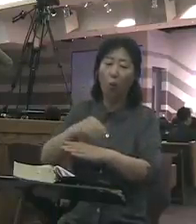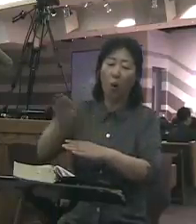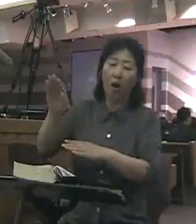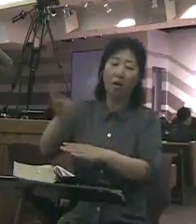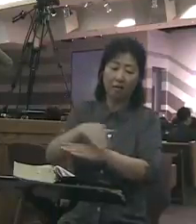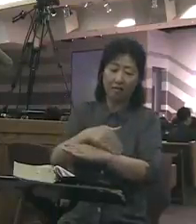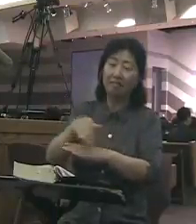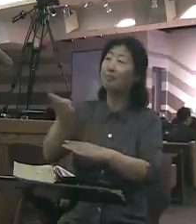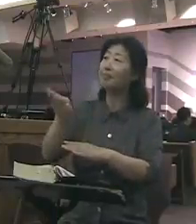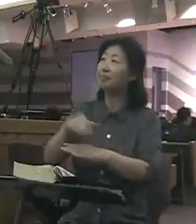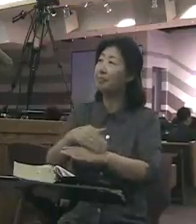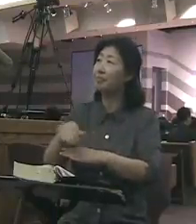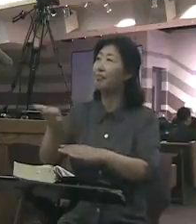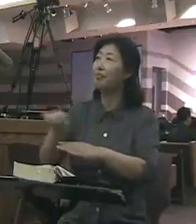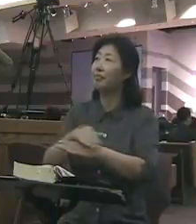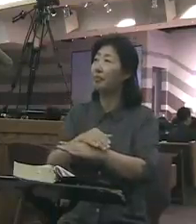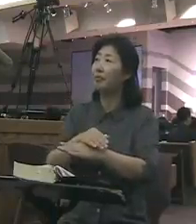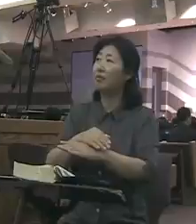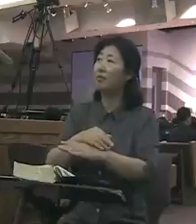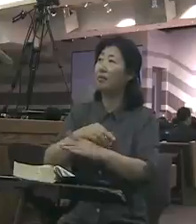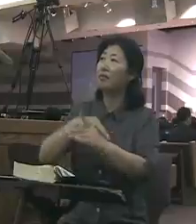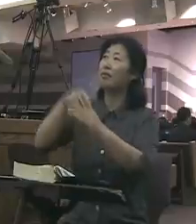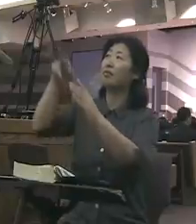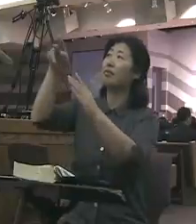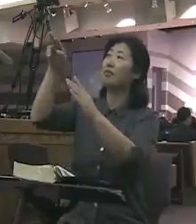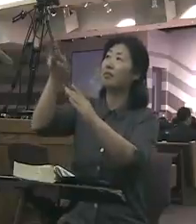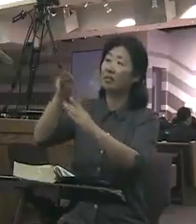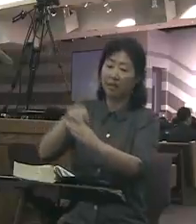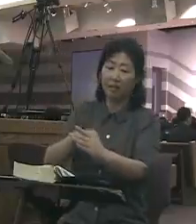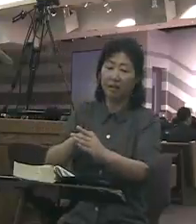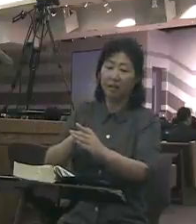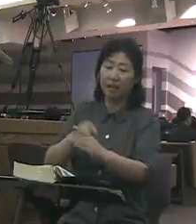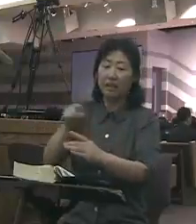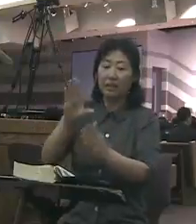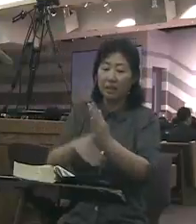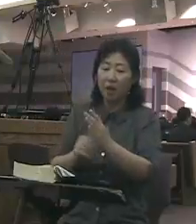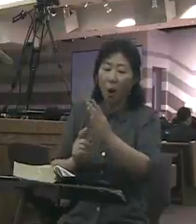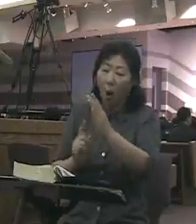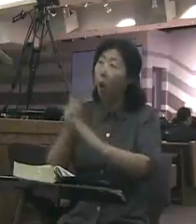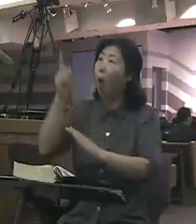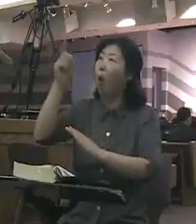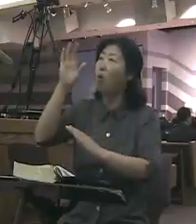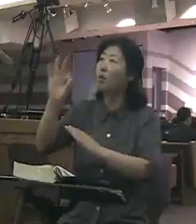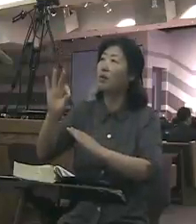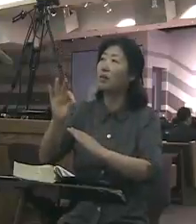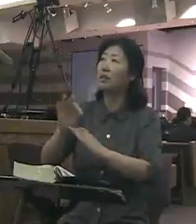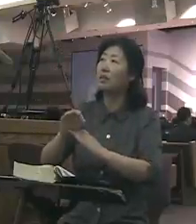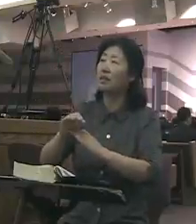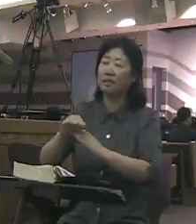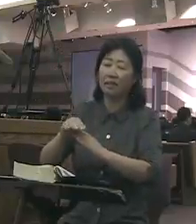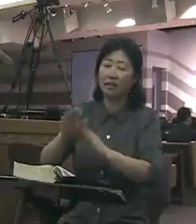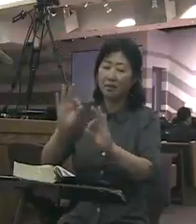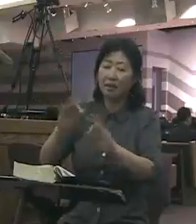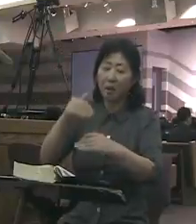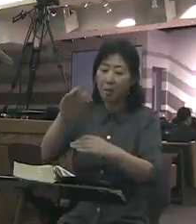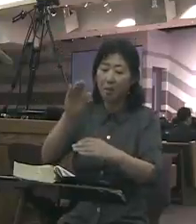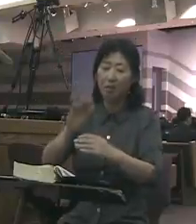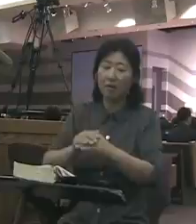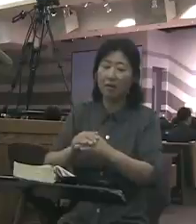오르락 내리락 했던 고개도 그때는 참 높이 보였는데 이번에 가보니까 그렇게 높지가 않더라고요.